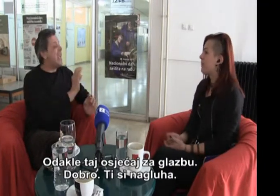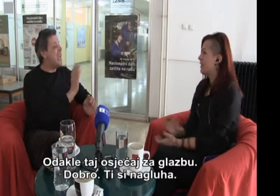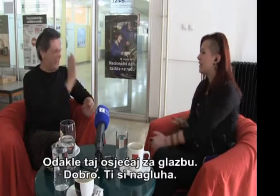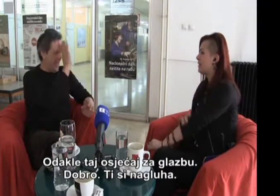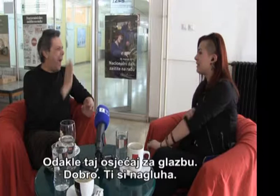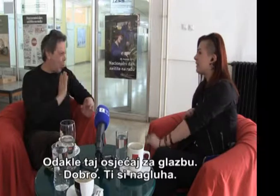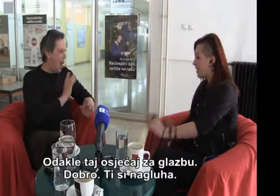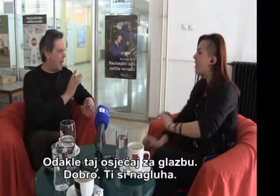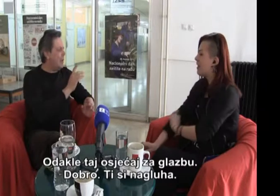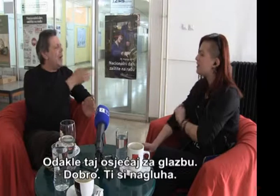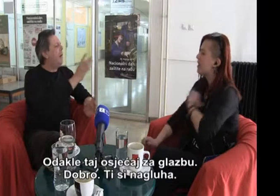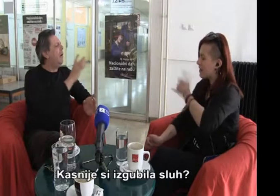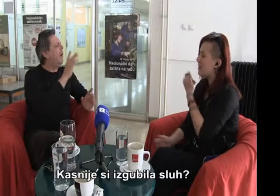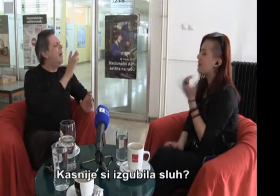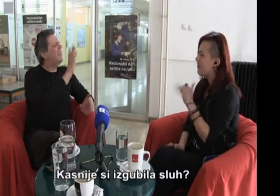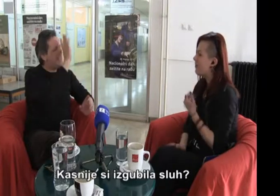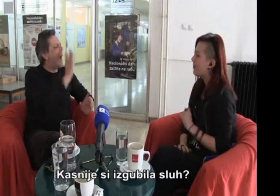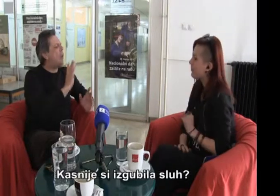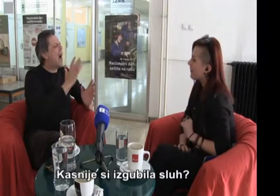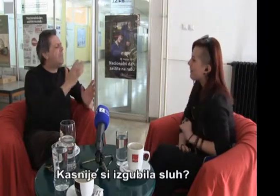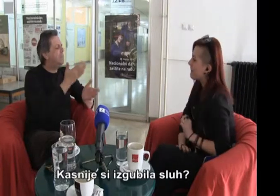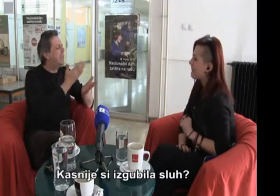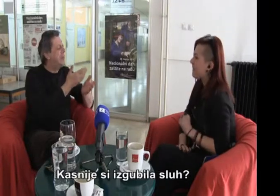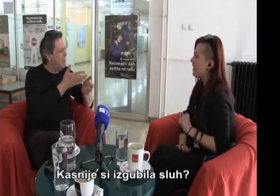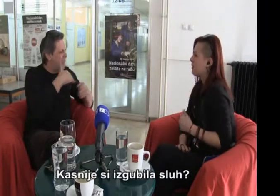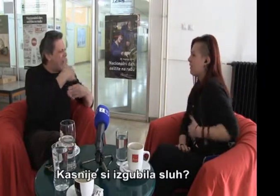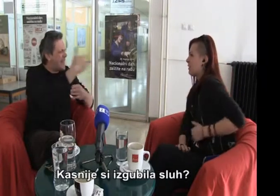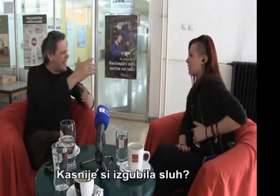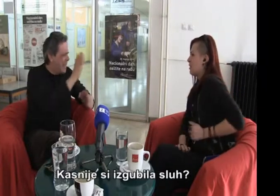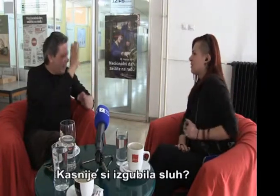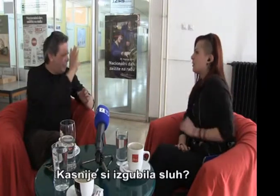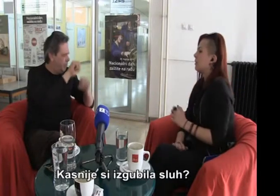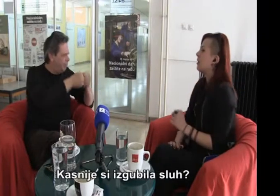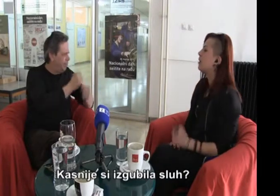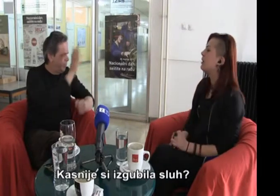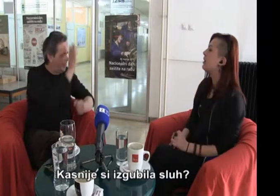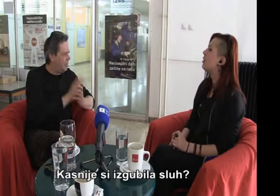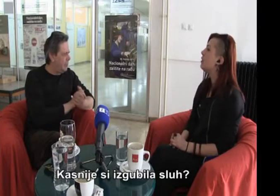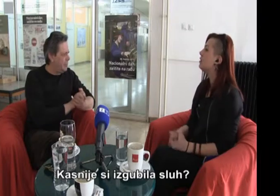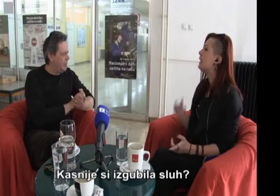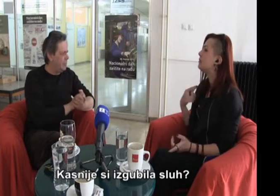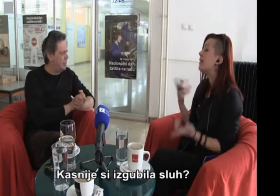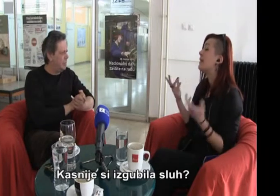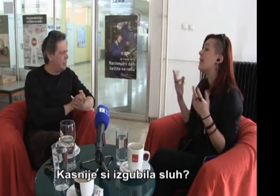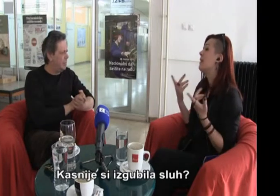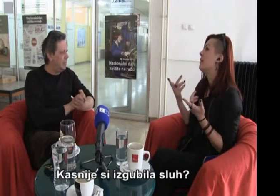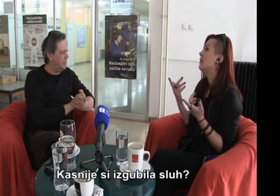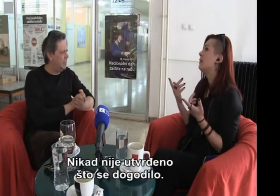glazbu? Dobro, ti si magluha. Da, da. Ti si magluha, kasnije si... Ja